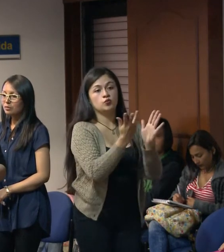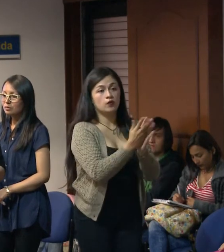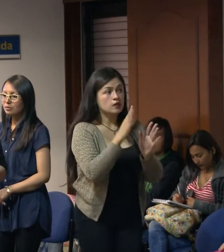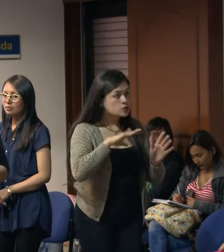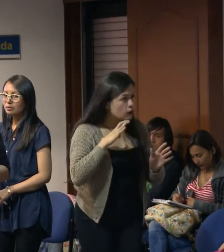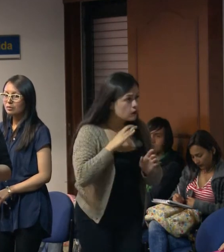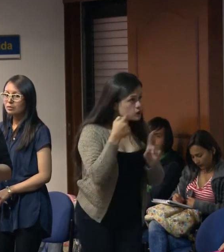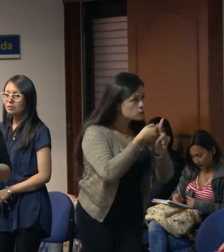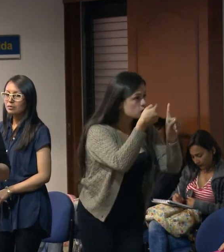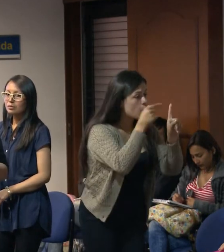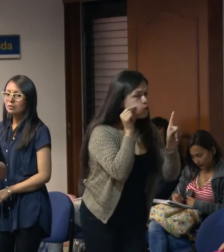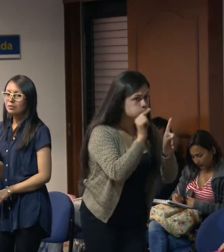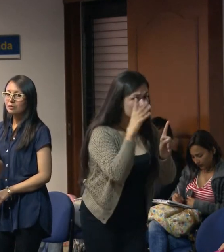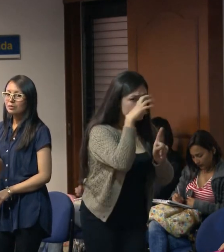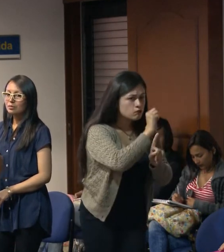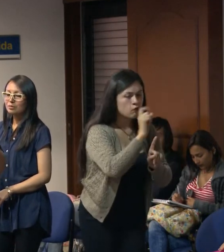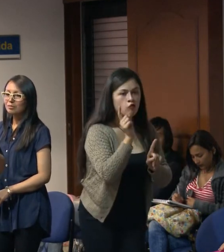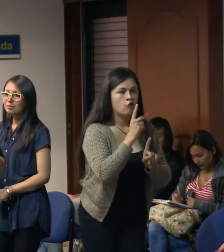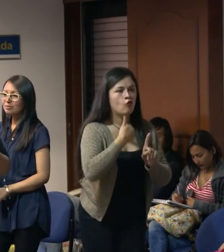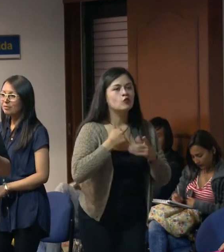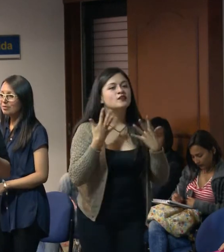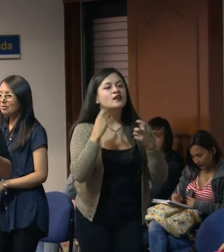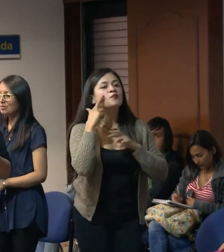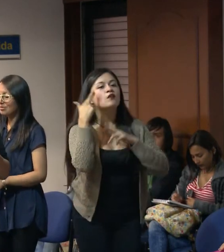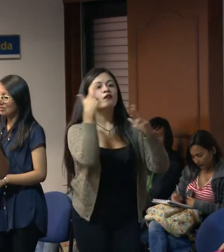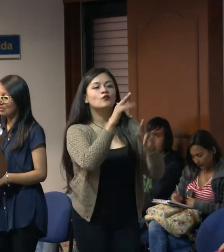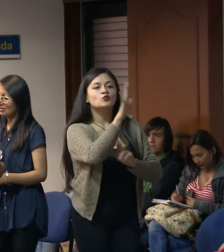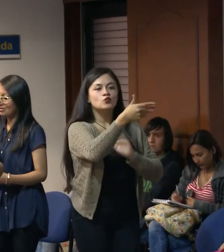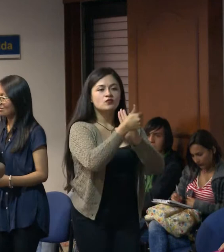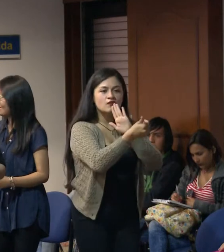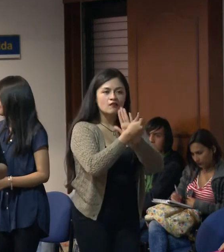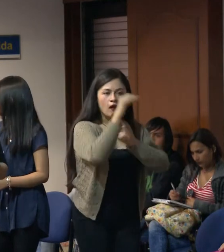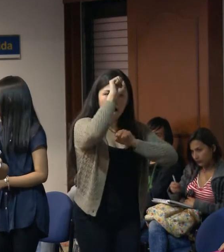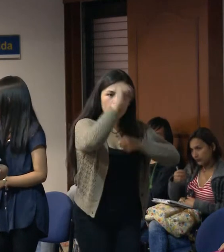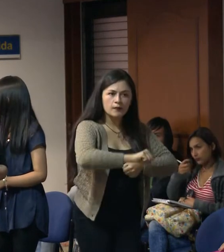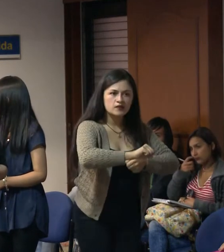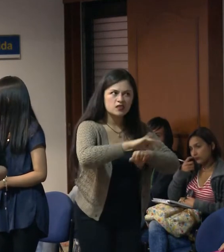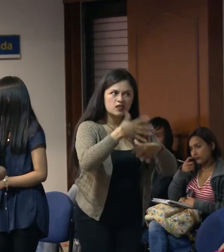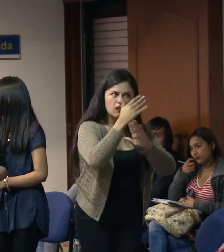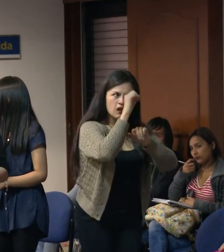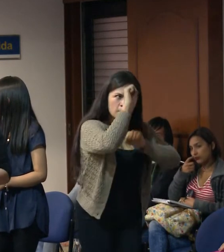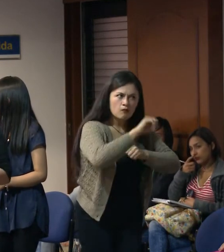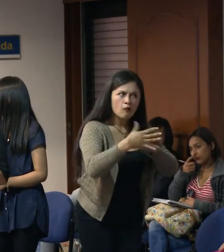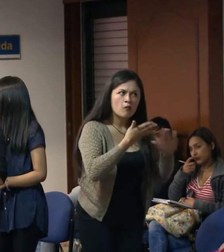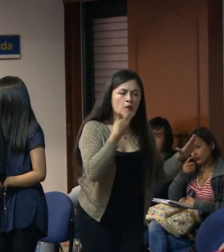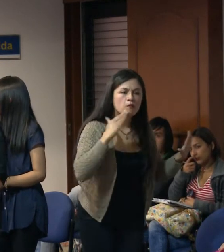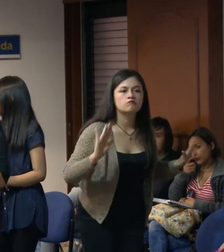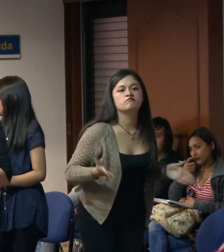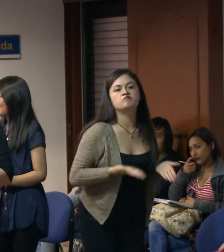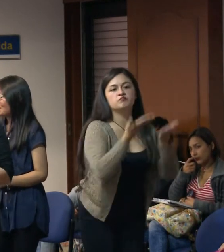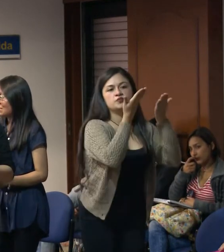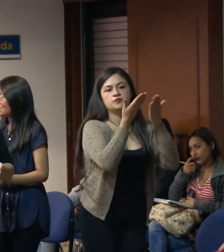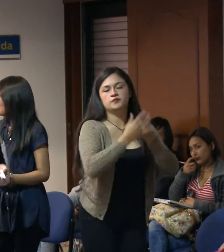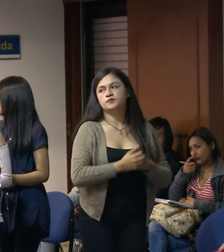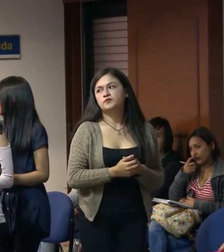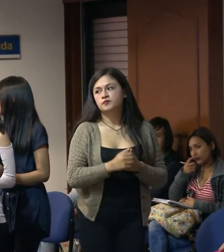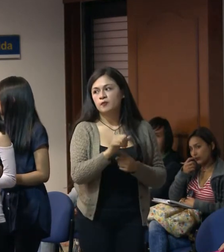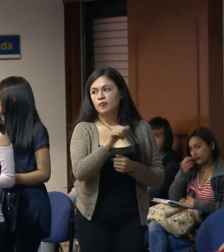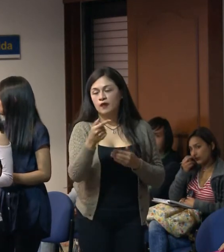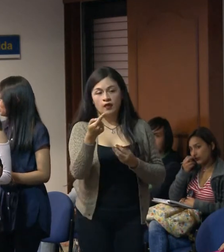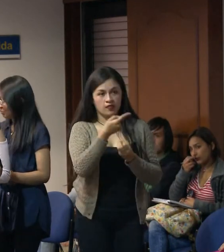y adolescentes, sino qué capacidades tienen y cómo fortalecerles esas capacidades. Tenemos el diseño